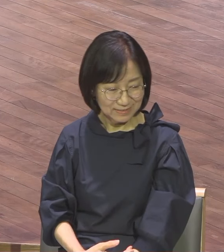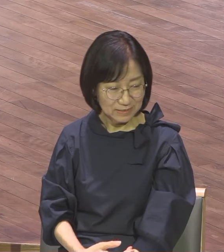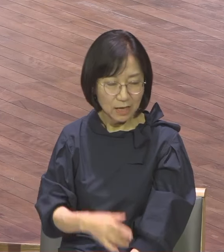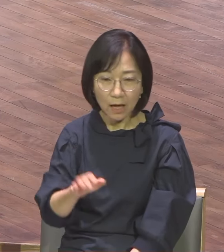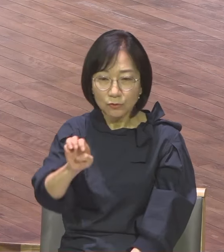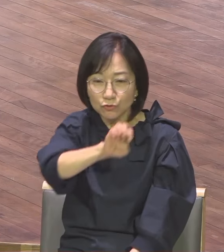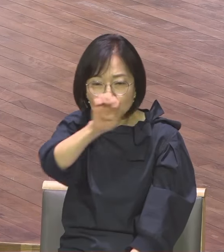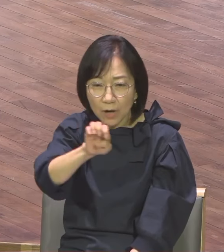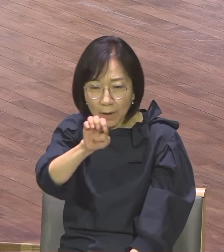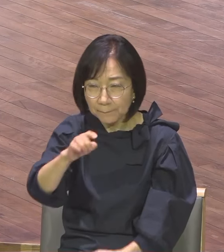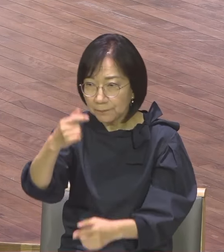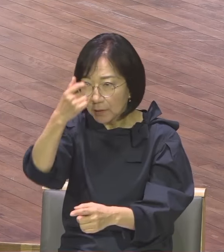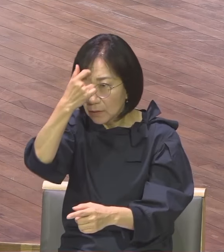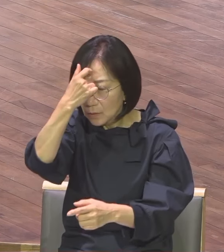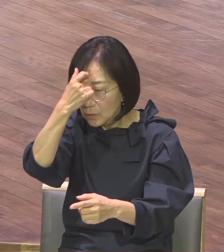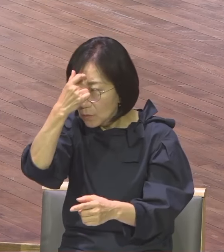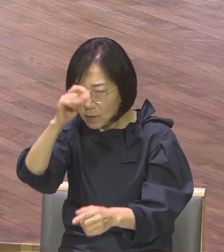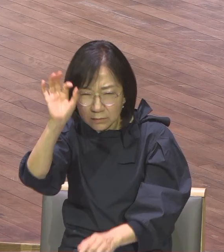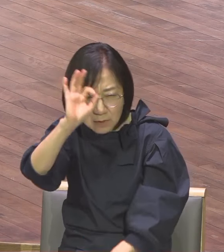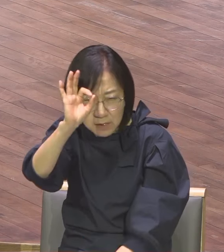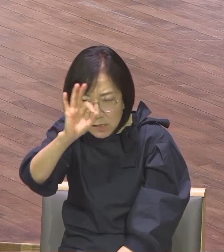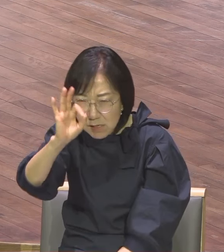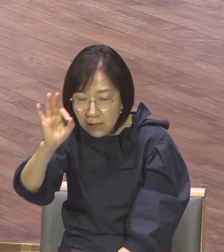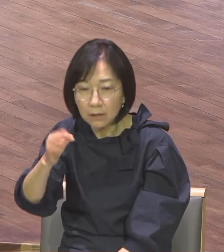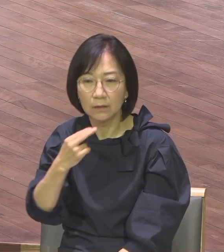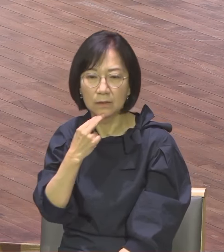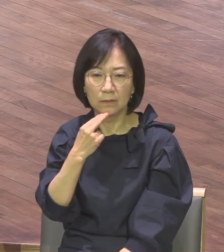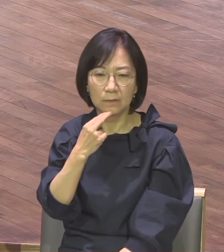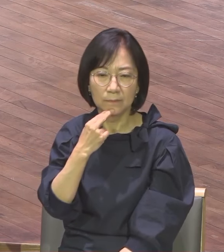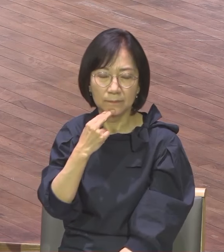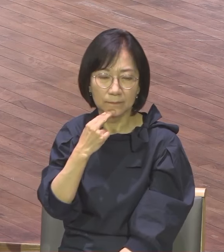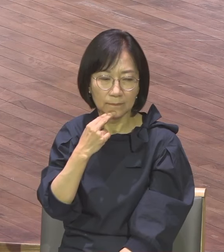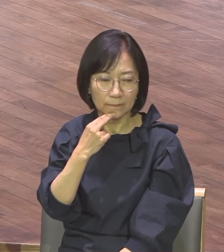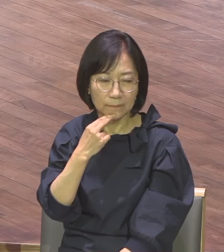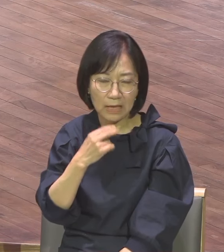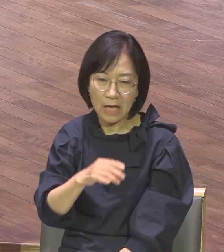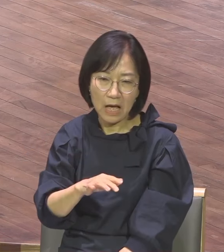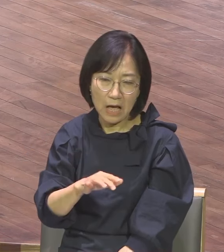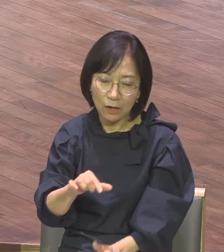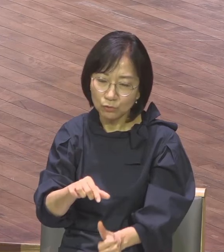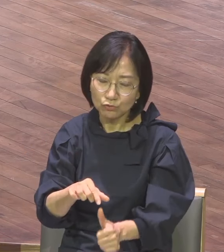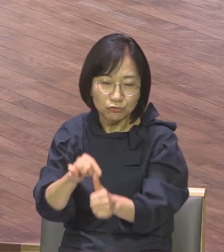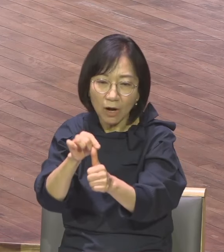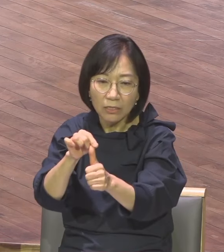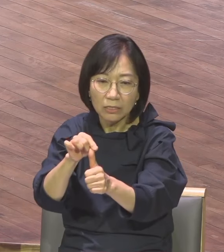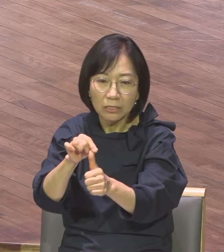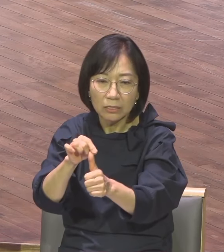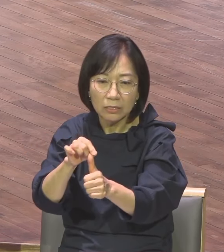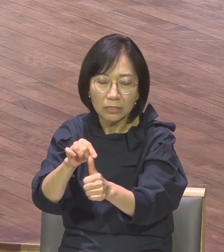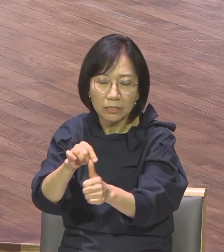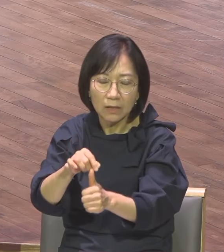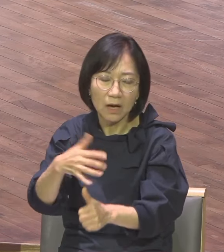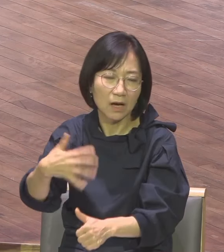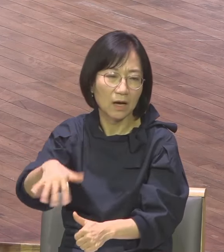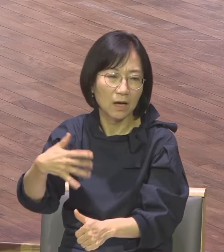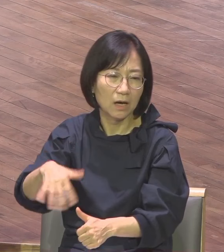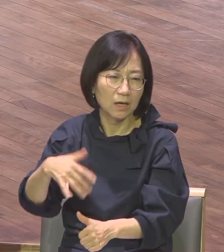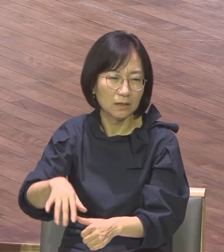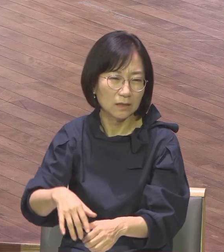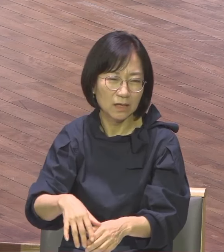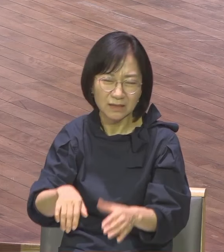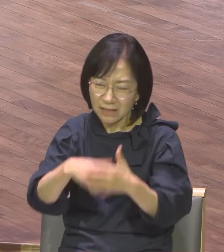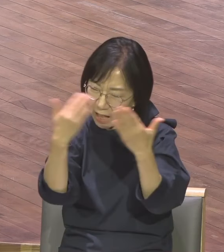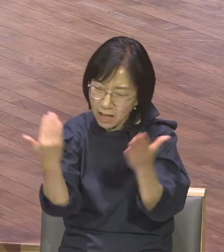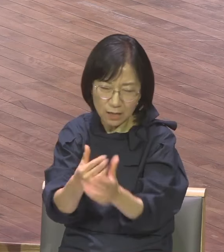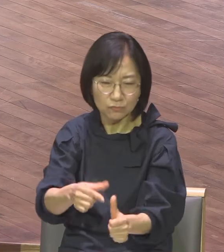교회가 하나도 없어. 다시 말하면 싹 다 구원 못 받아. 이게 보통 일이 아니죠.